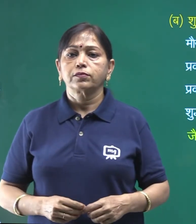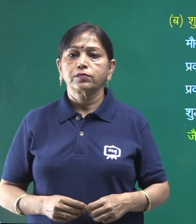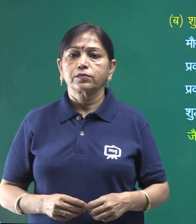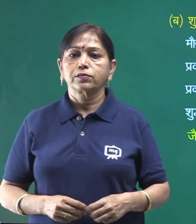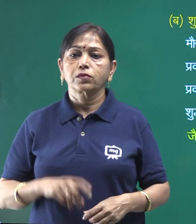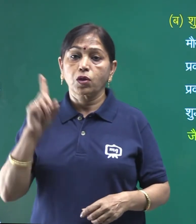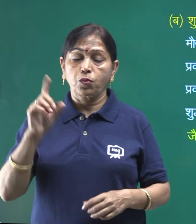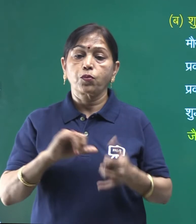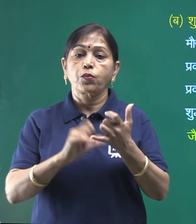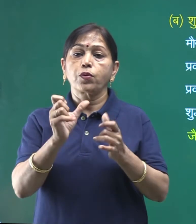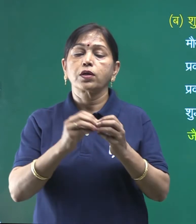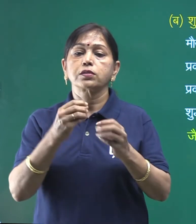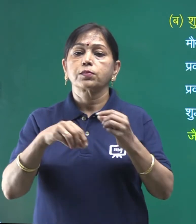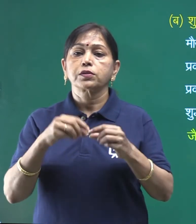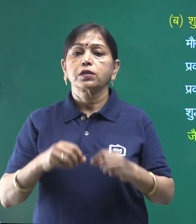वे पदार्थ